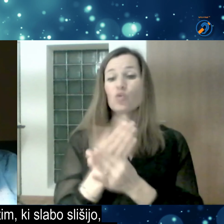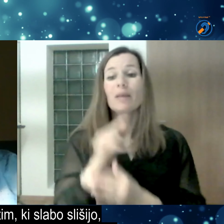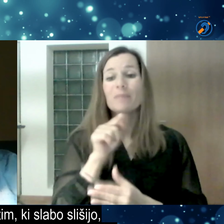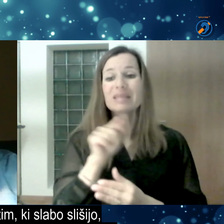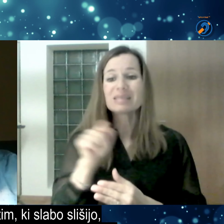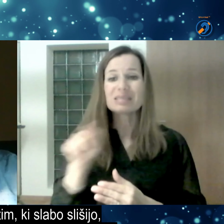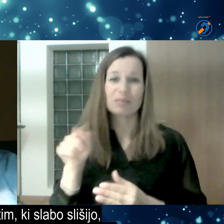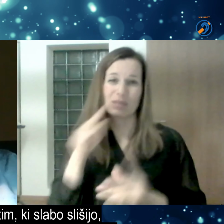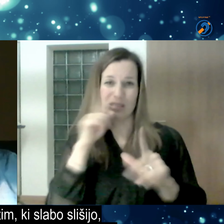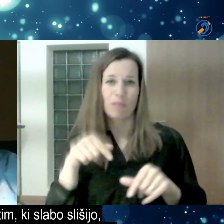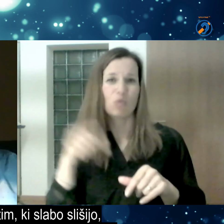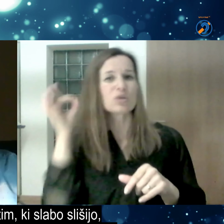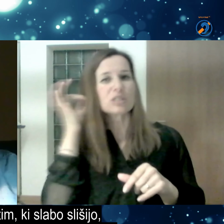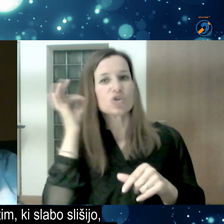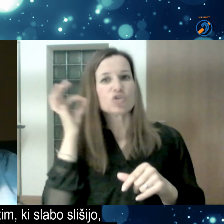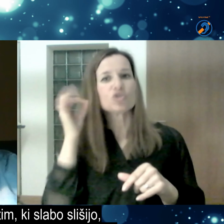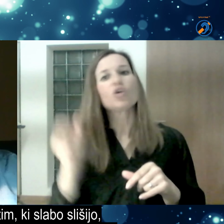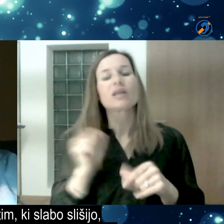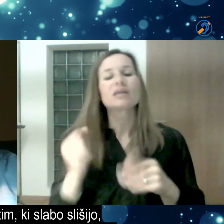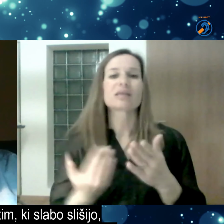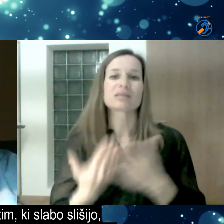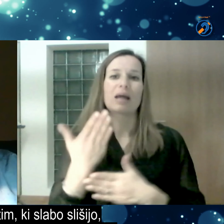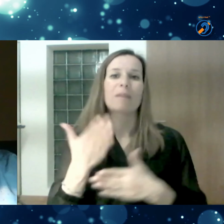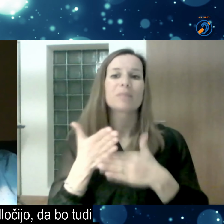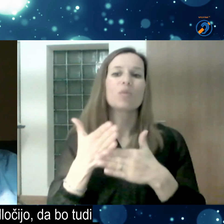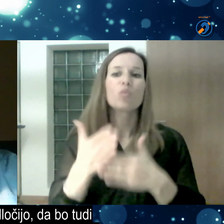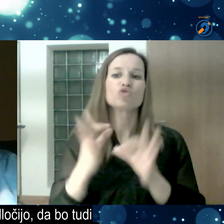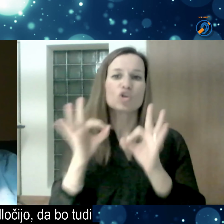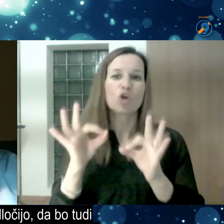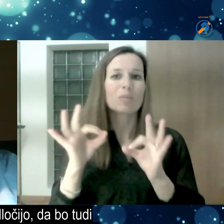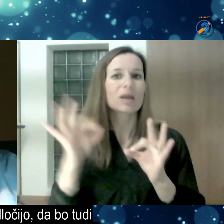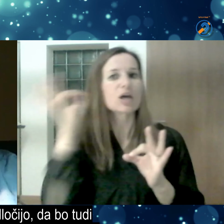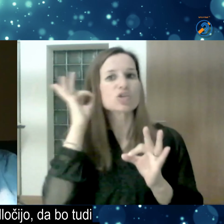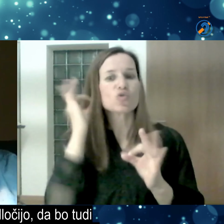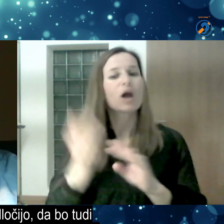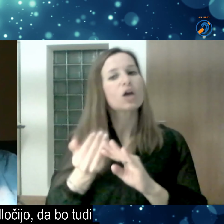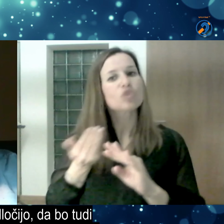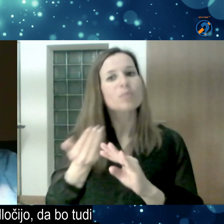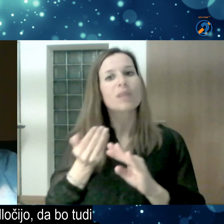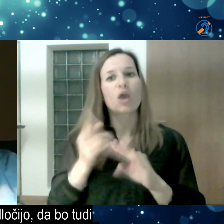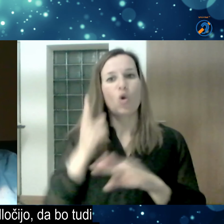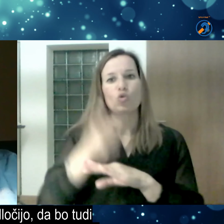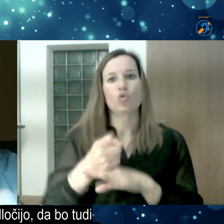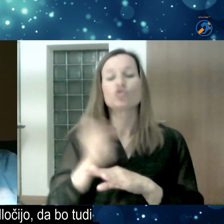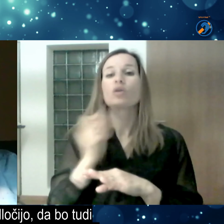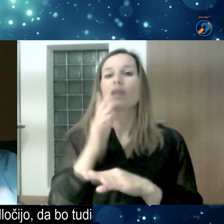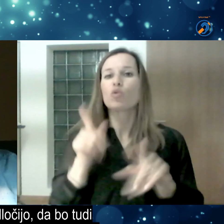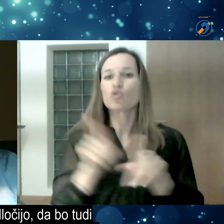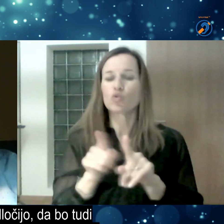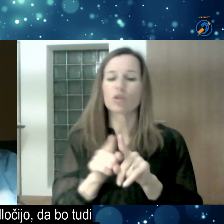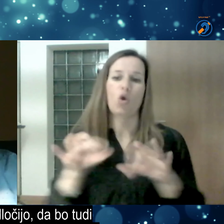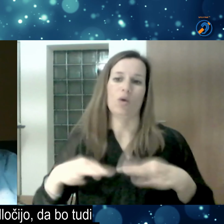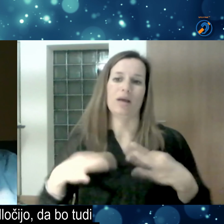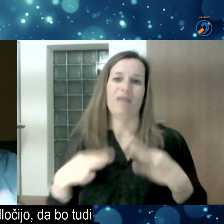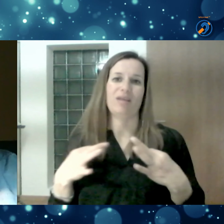slabo slišijo, naj se za pripomoček dobrega sluha čim prej odločijo, da bo tudi okrevanje